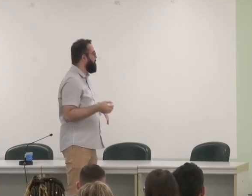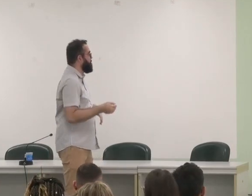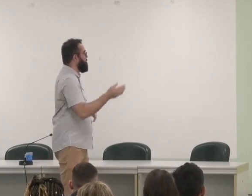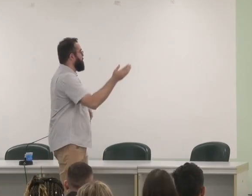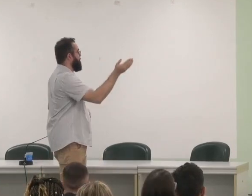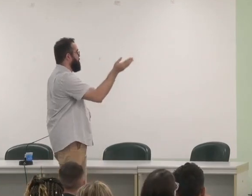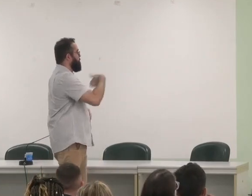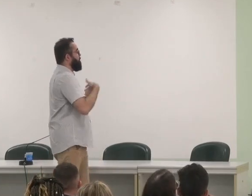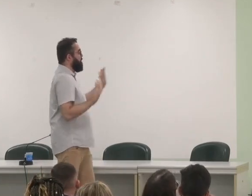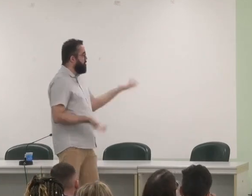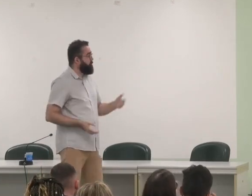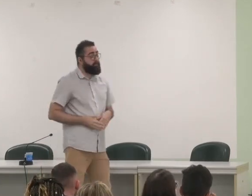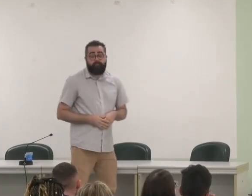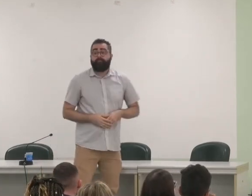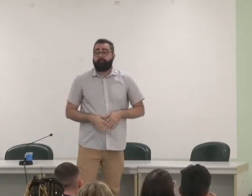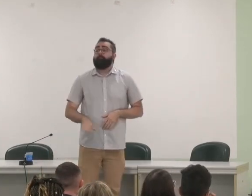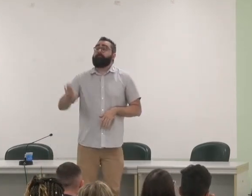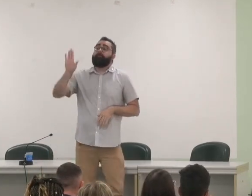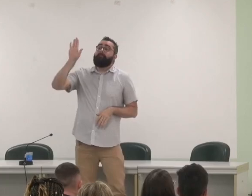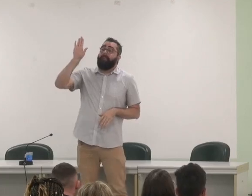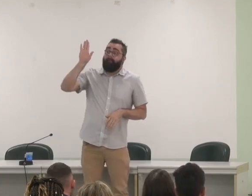aqui como línguas de sinais emergentes.